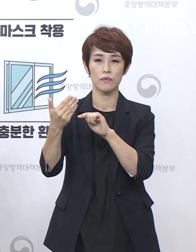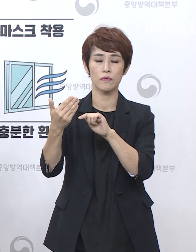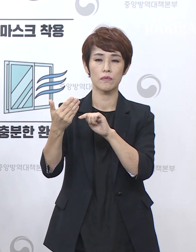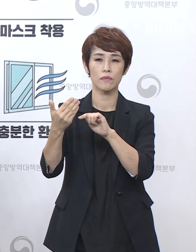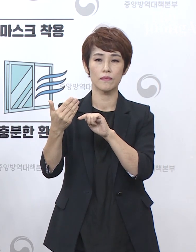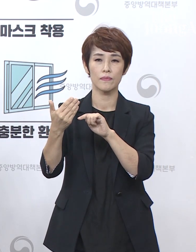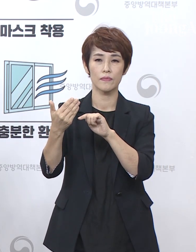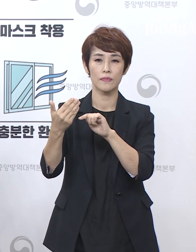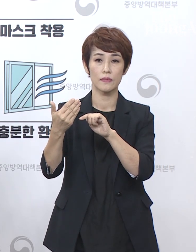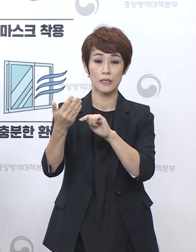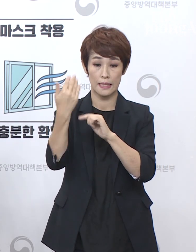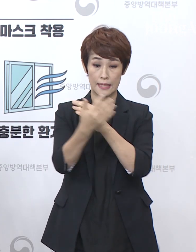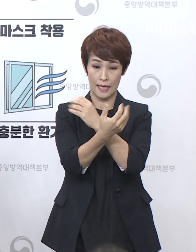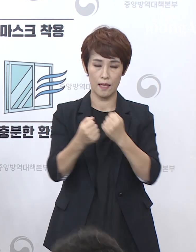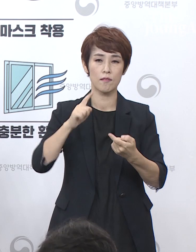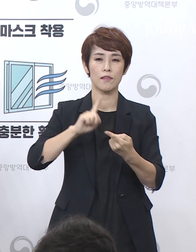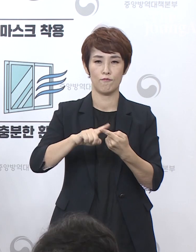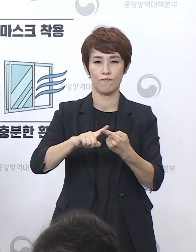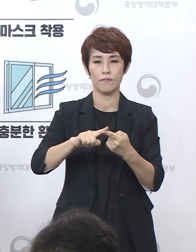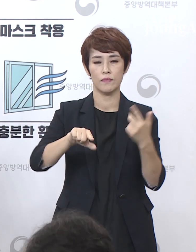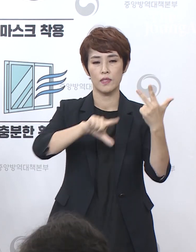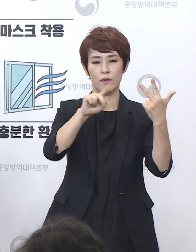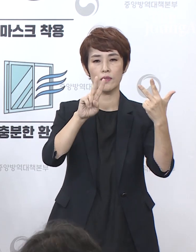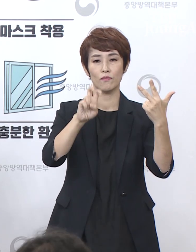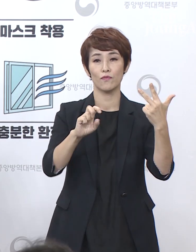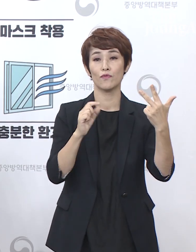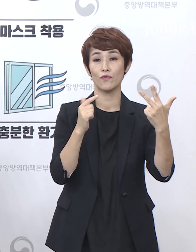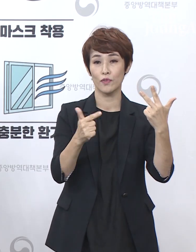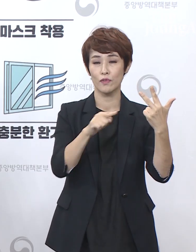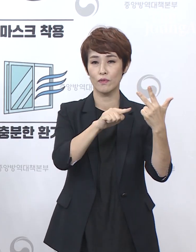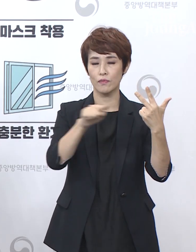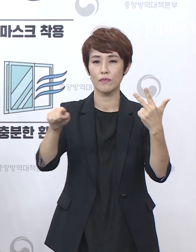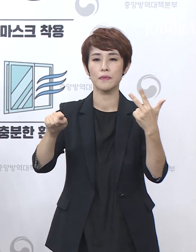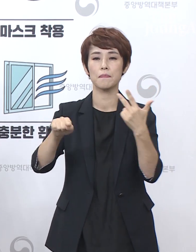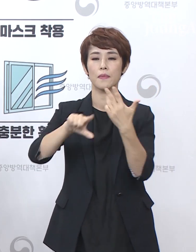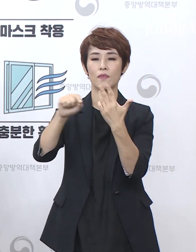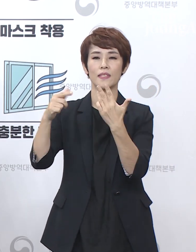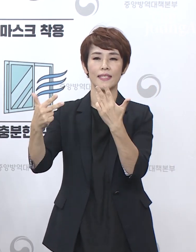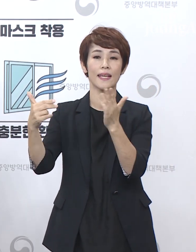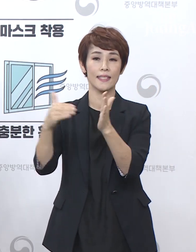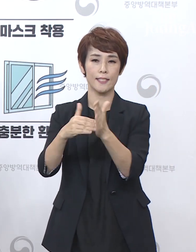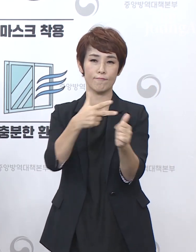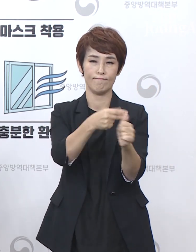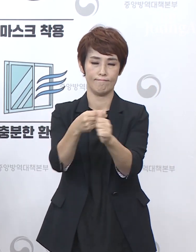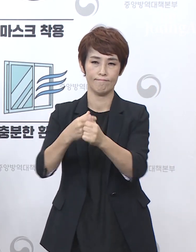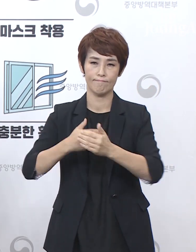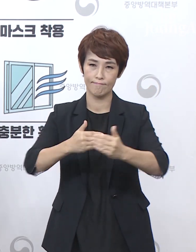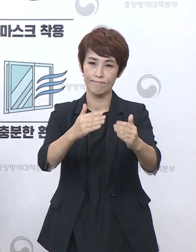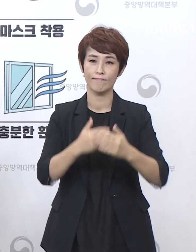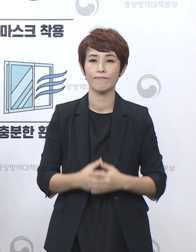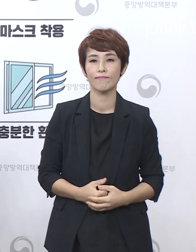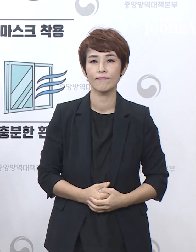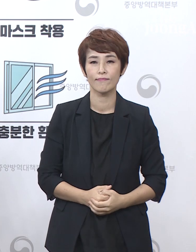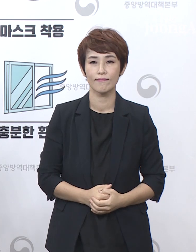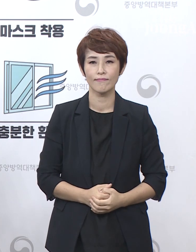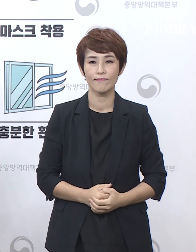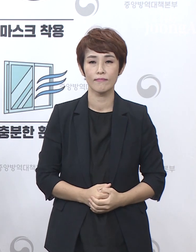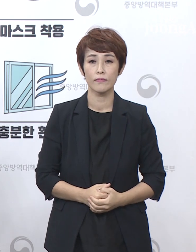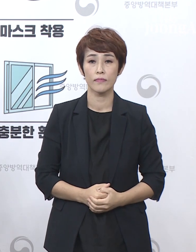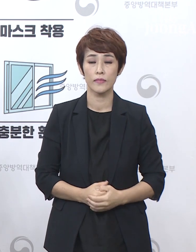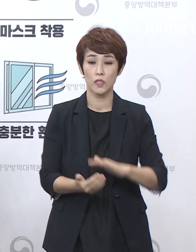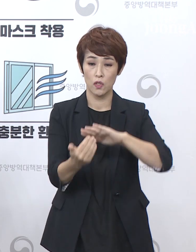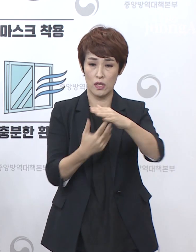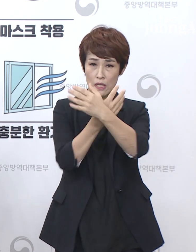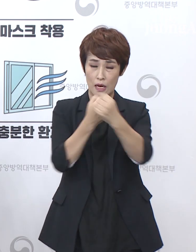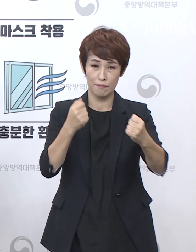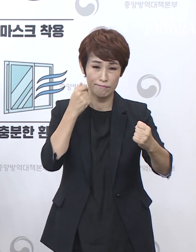당초 예약을 하신 대로 7월 26일부터 8월 7일까지 접종을 진행하겠습니다. 사전